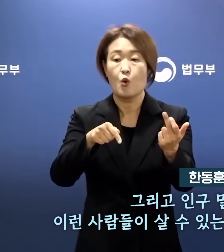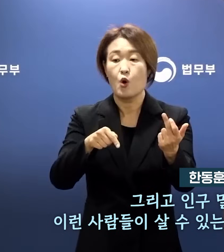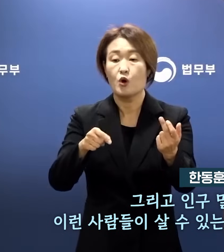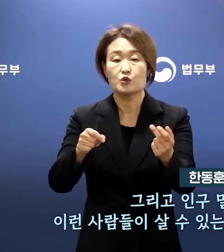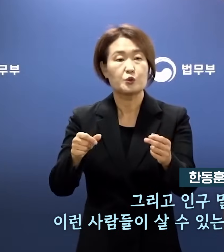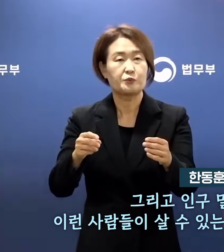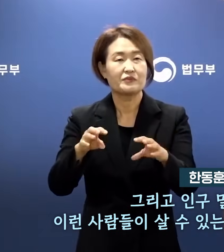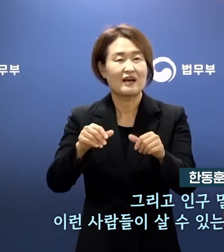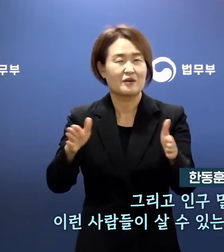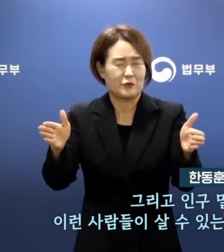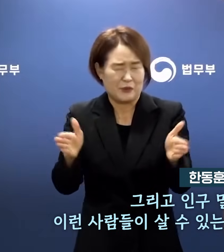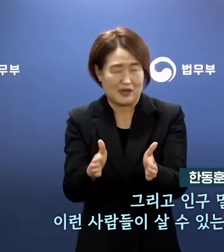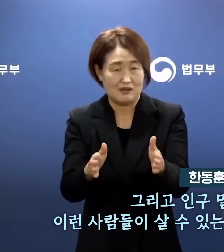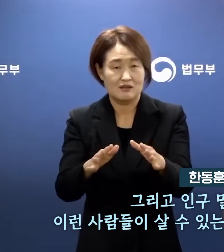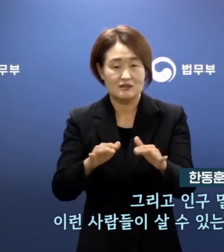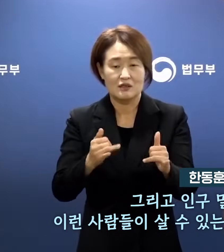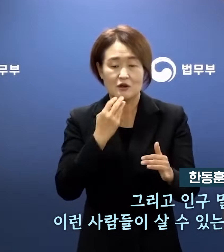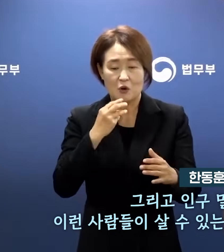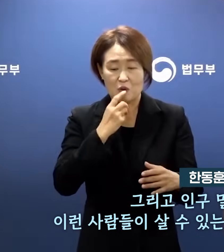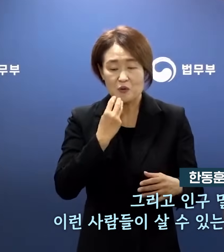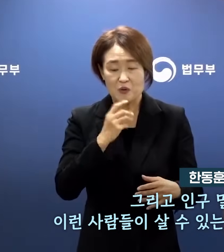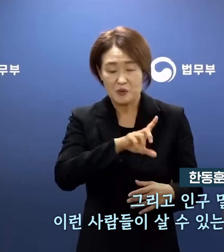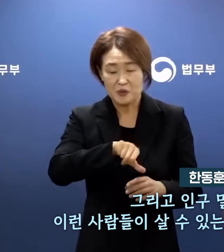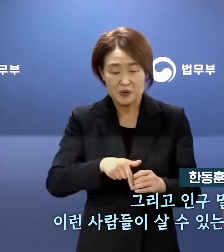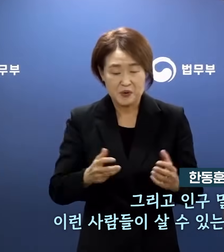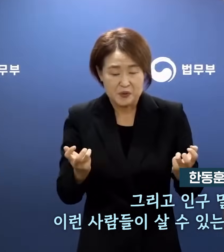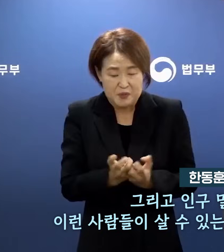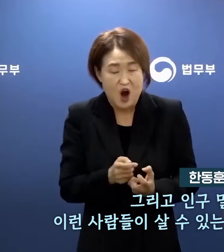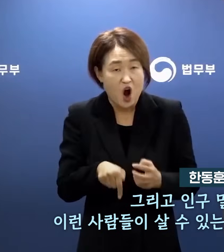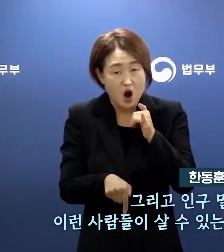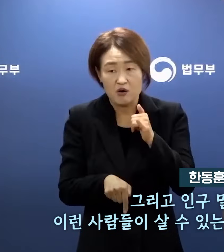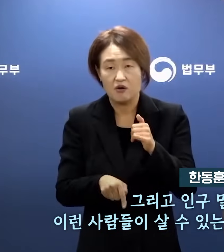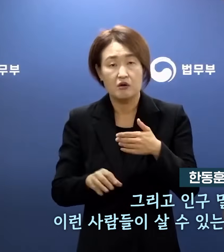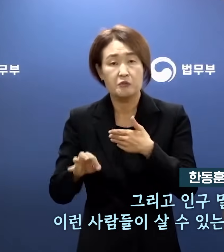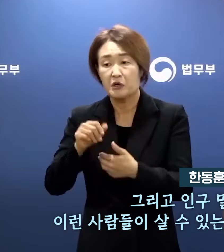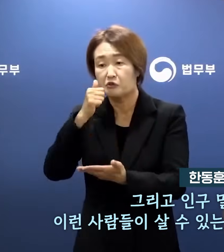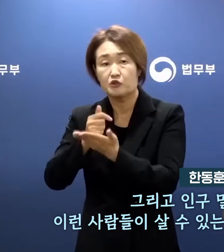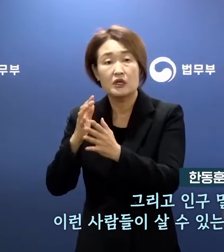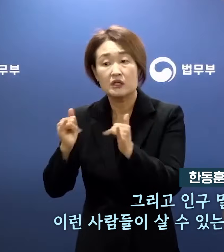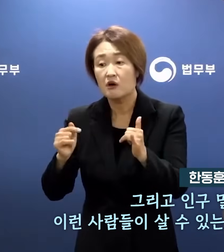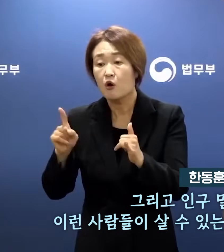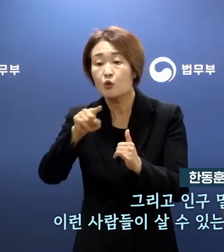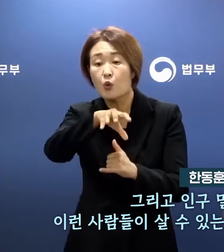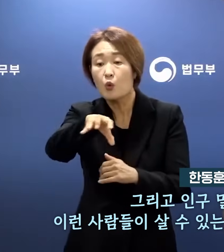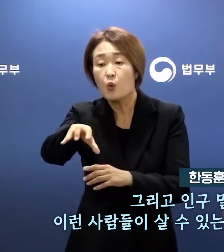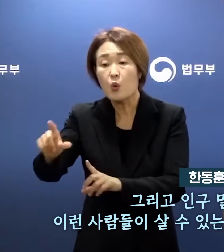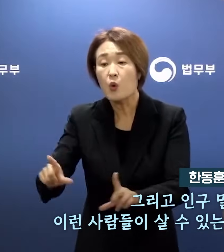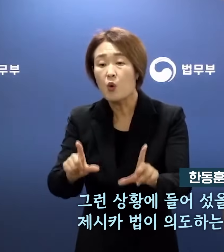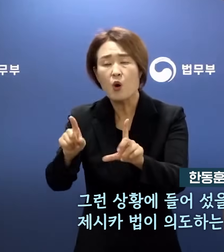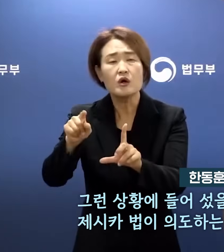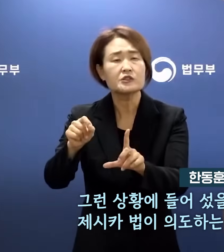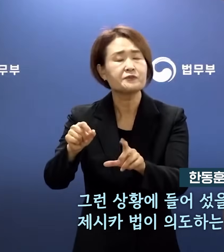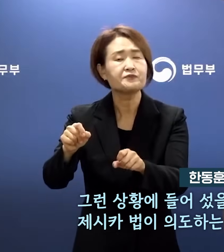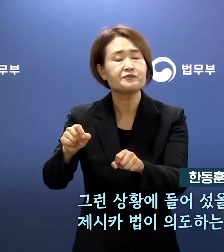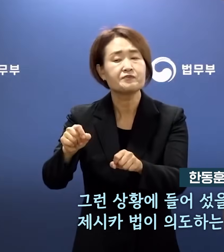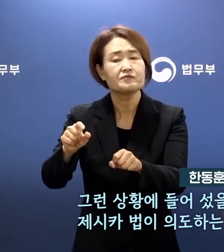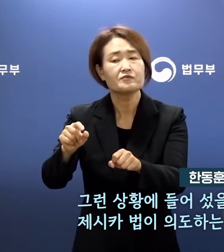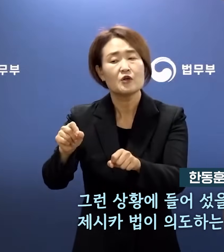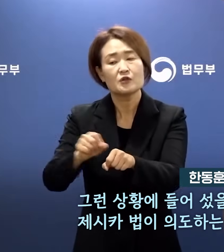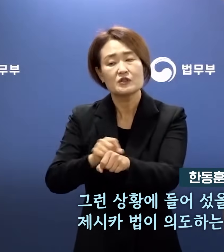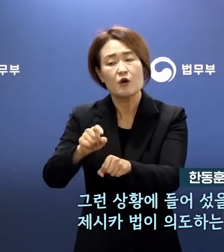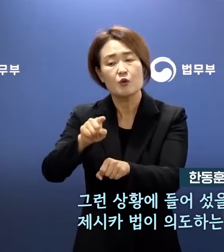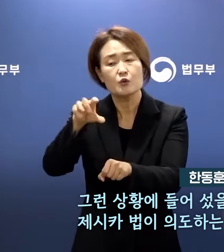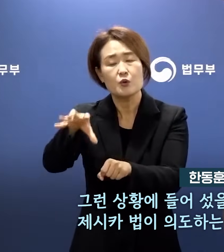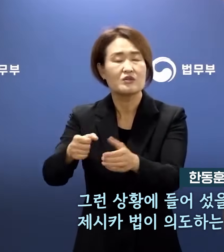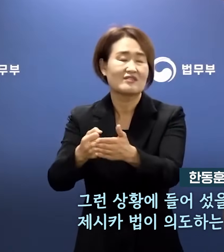그리고 인구 밀집도를 감안할 때 이런 사람들이 살 수 있는 곳이 굉장히 특정되게 됩니다. 그런